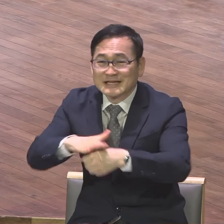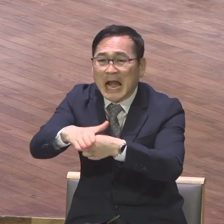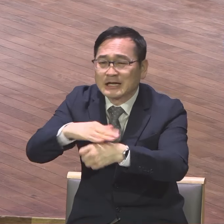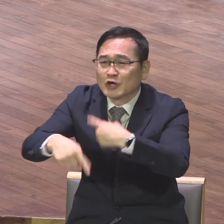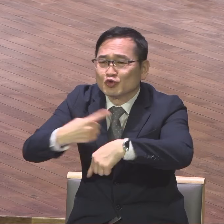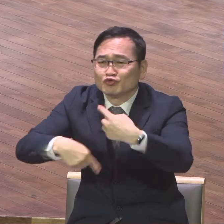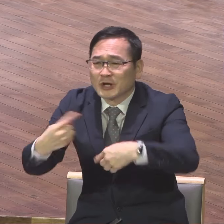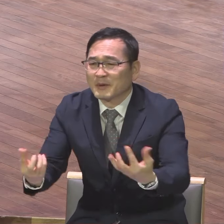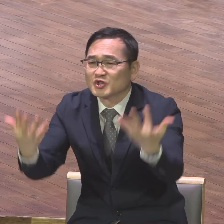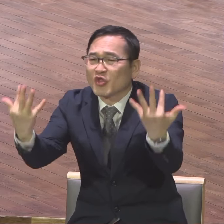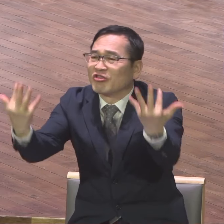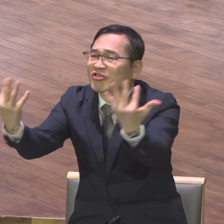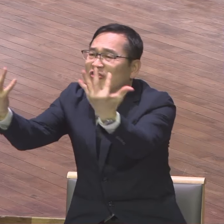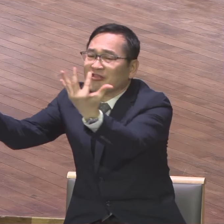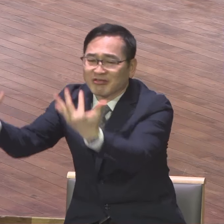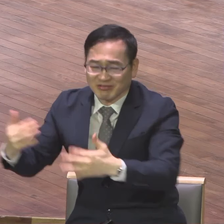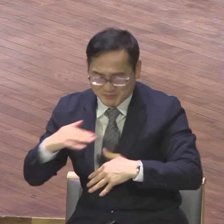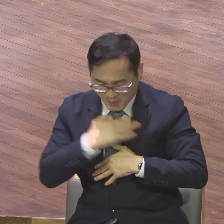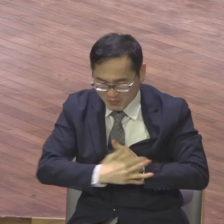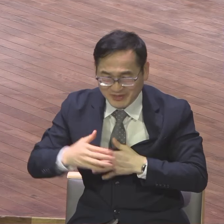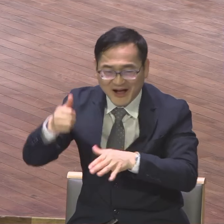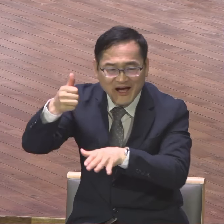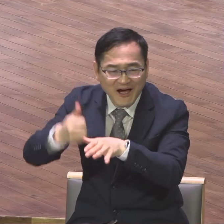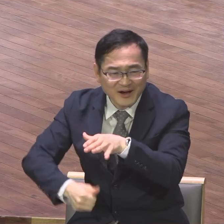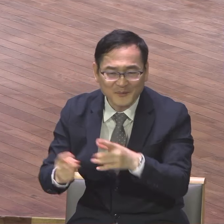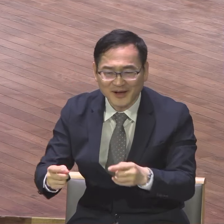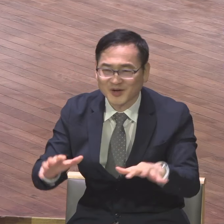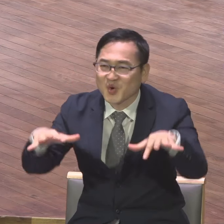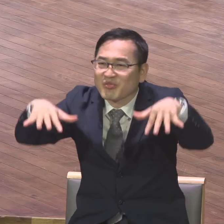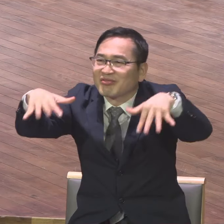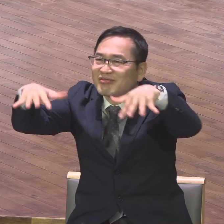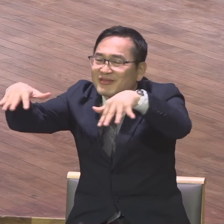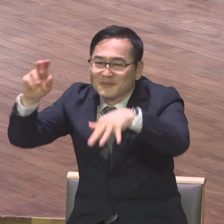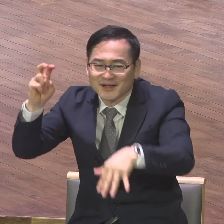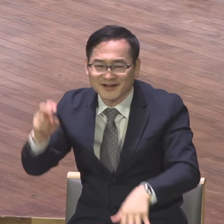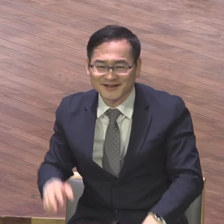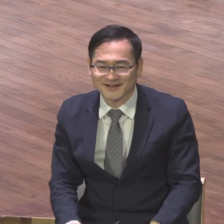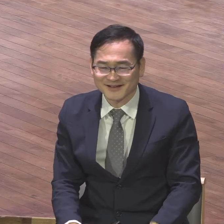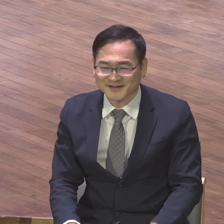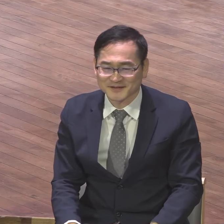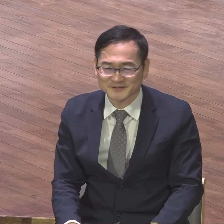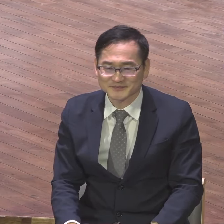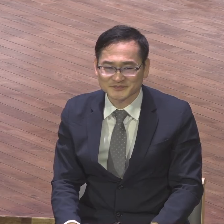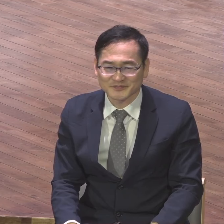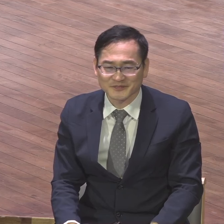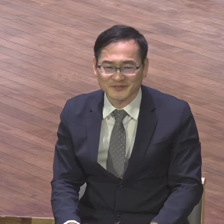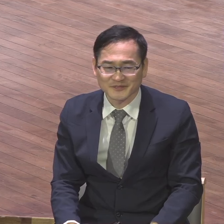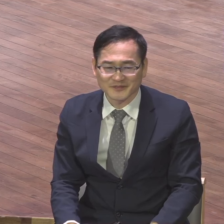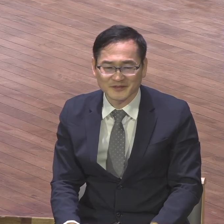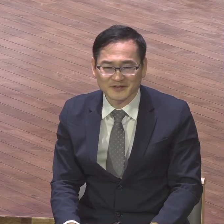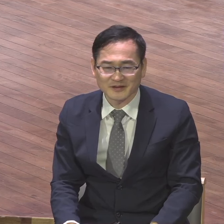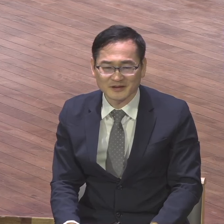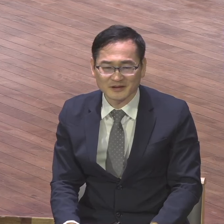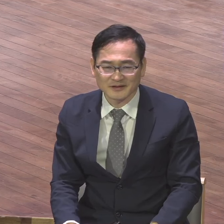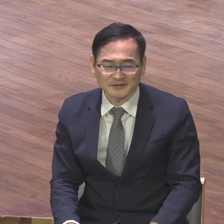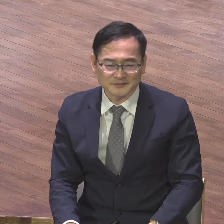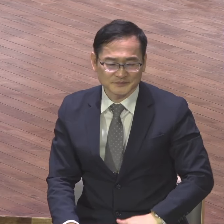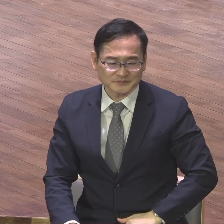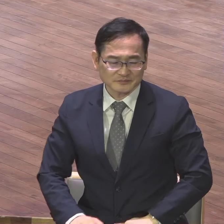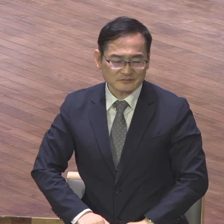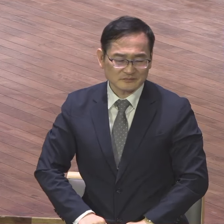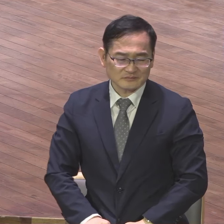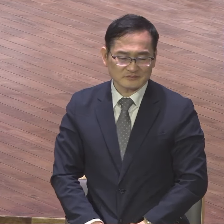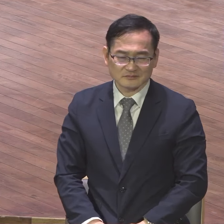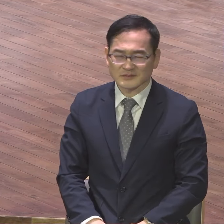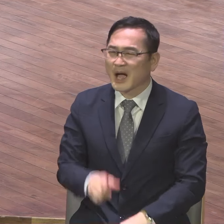있어가지고 말은 잘해. 사실 불신자들은 뭐 말할 기회가 없잖아요. 우리 기독교인들은 교회 다니면서 막